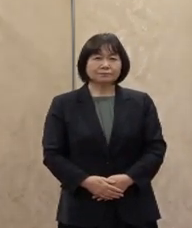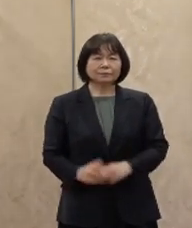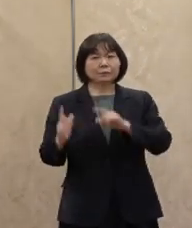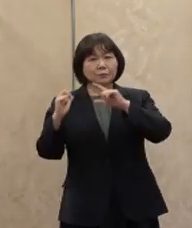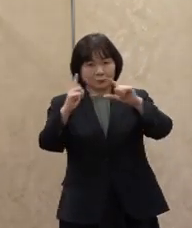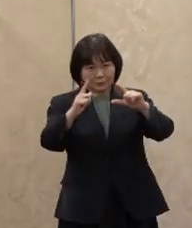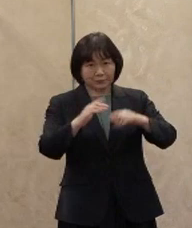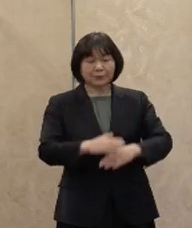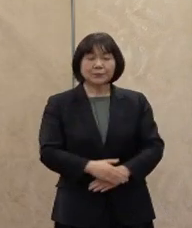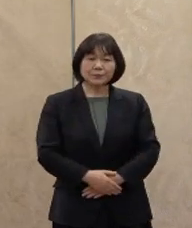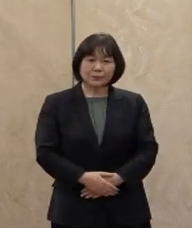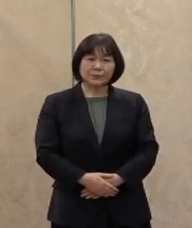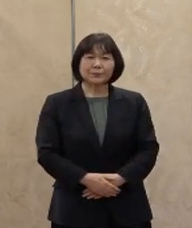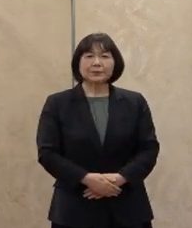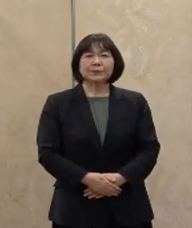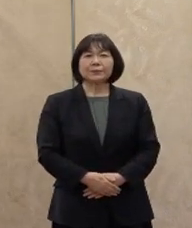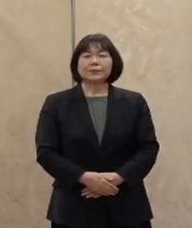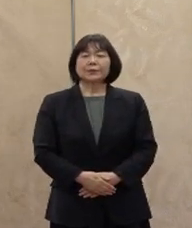か？